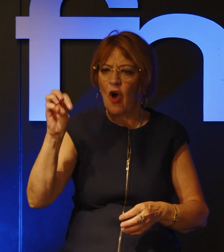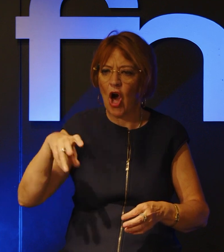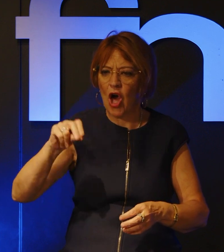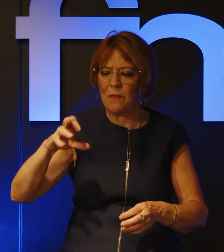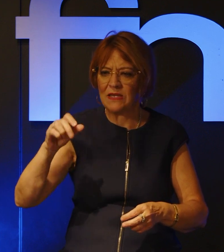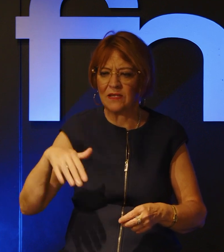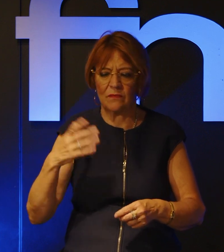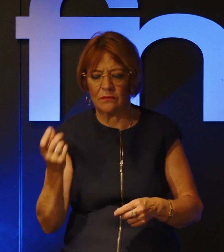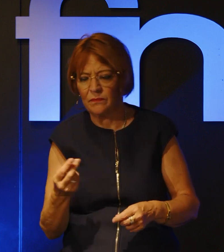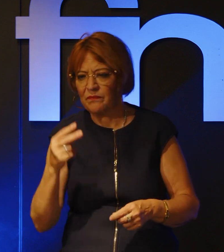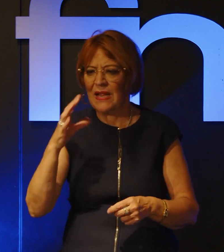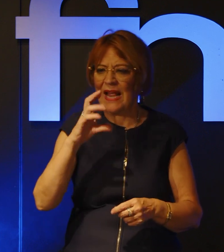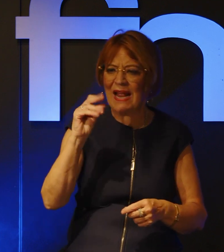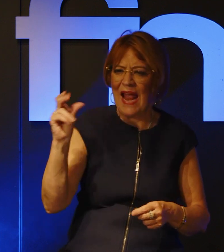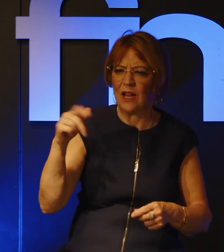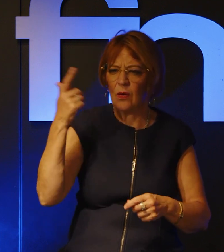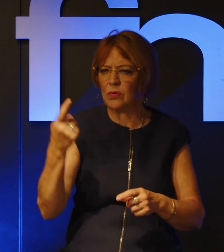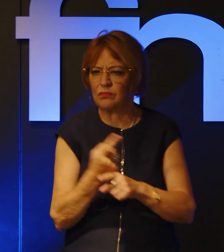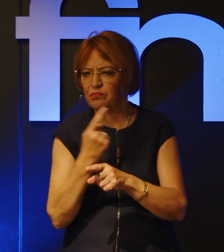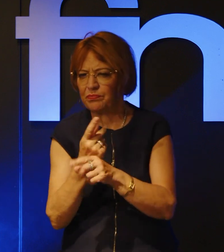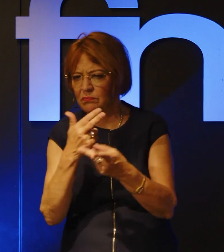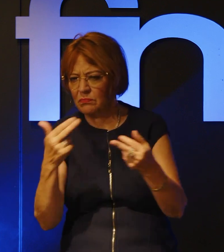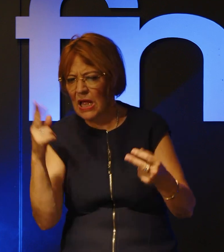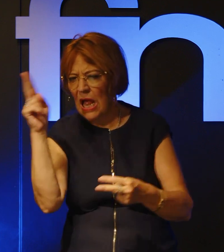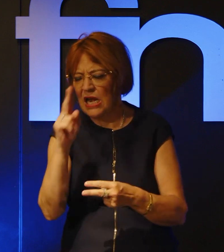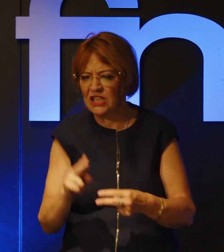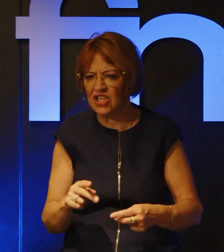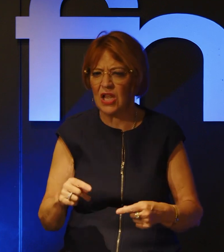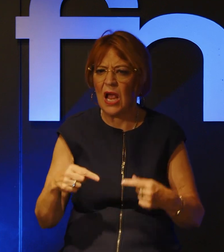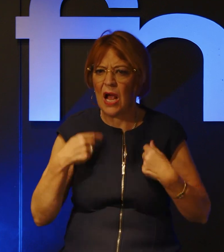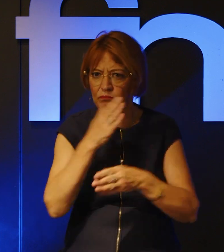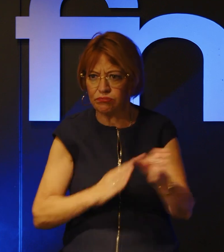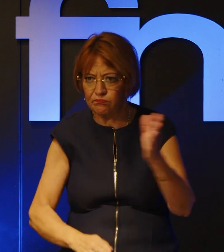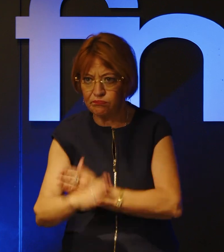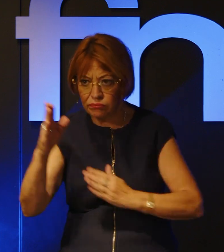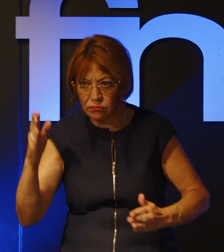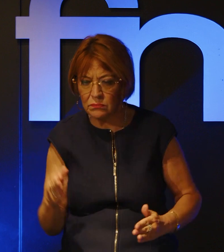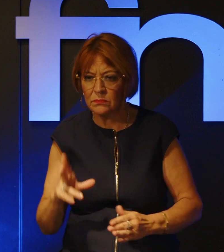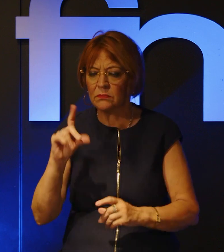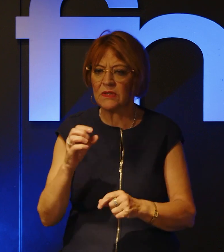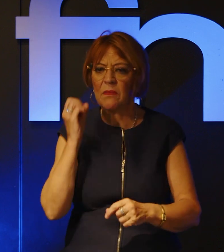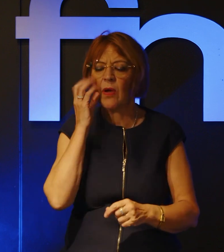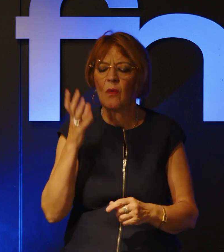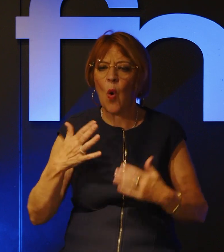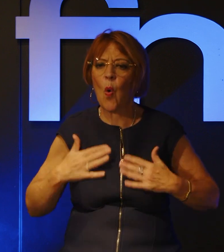como a Carly snan outras outras Artistas em que a questão mesmo até às vezes da automutilação e da maneira de representar e de ver o corpo é precisamente cortar